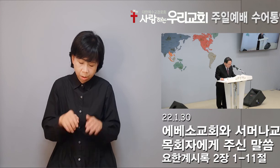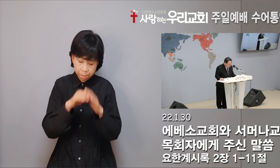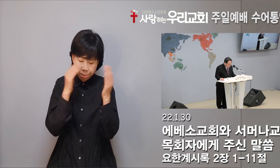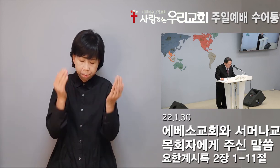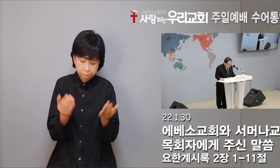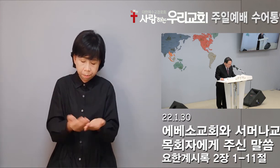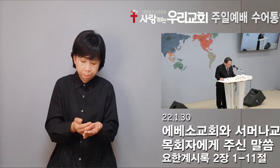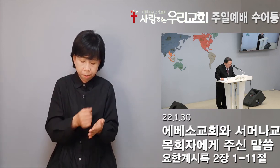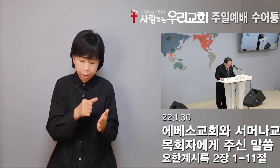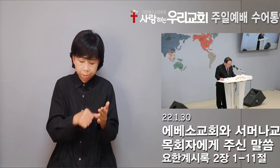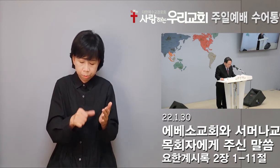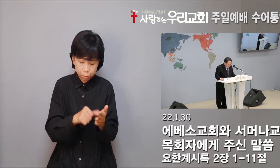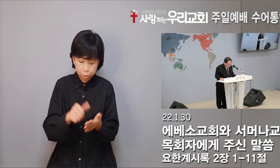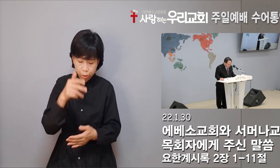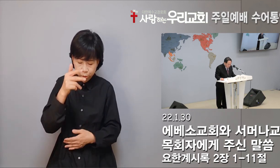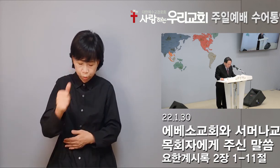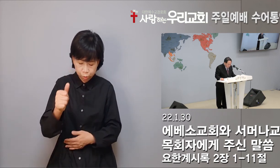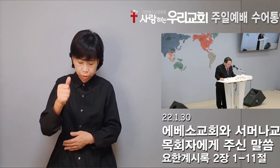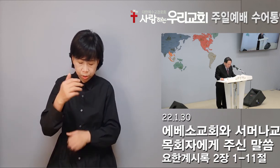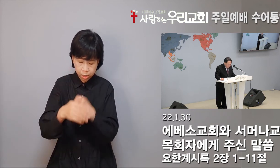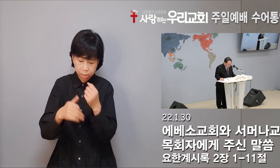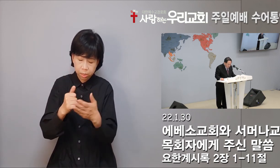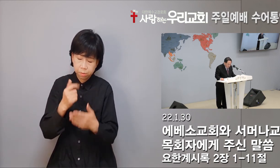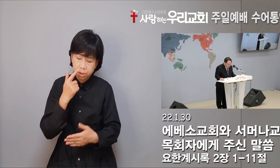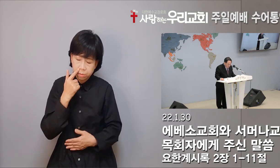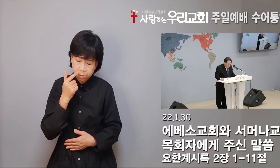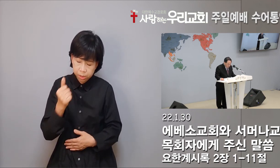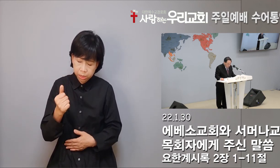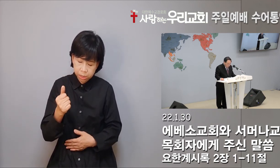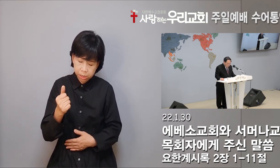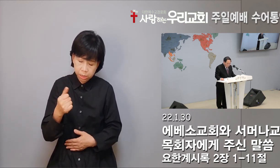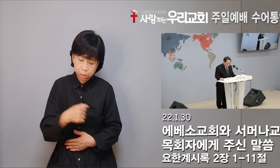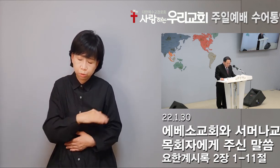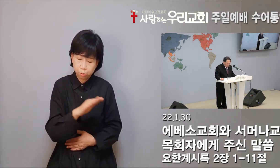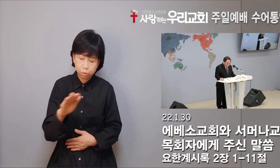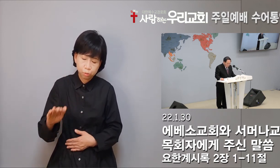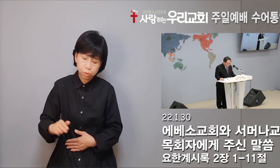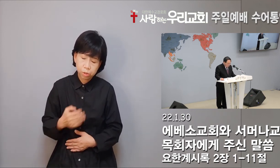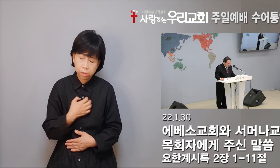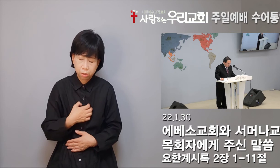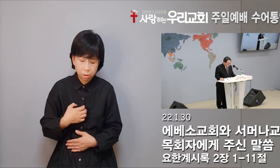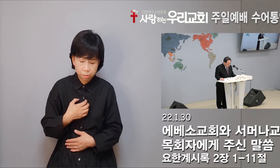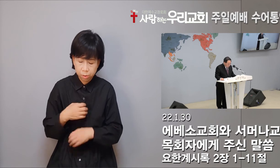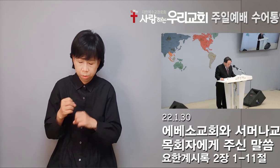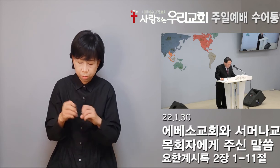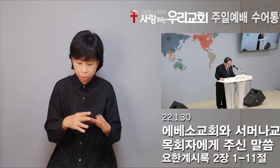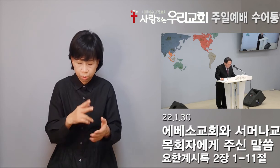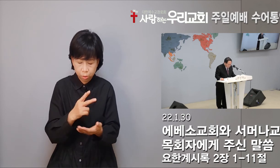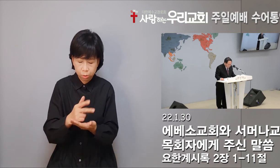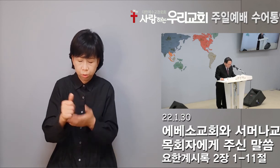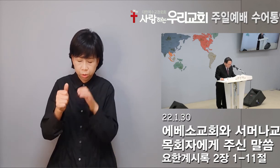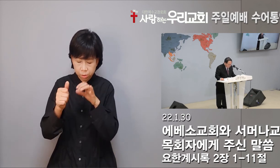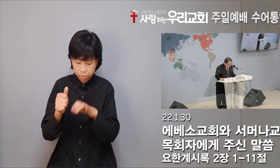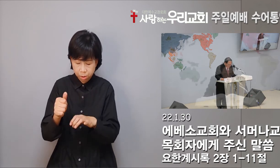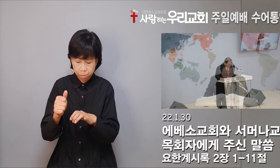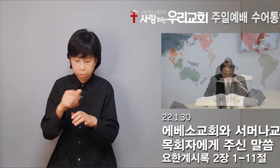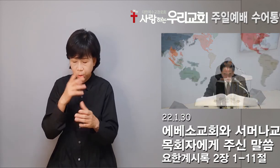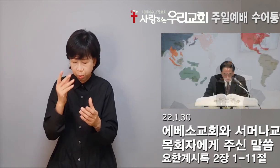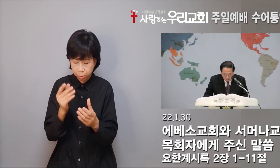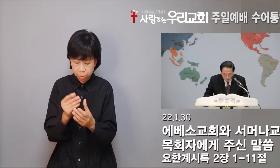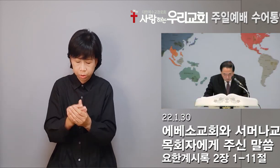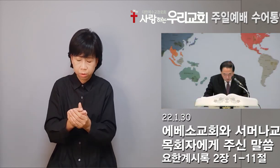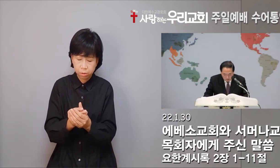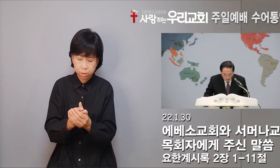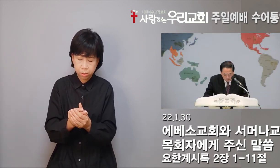하나님 아버지, 한 주간 동안에도 우리 연약한 삶에 대한 염려를 떨쳐버리고 주 앞에서 온전히 나와 주님이 주시는